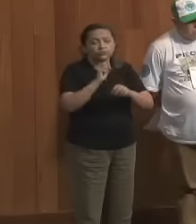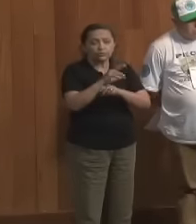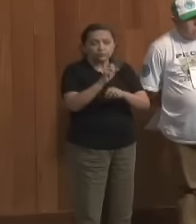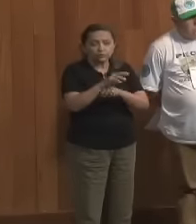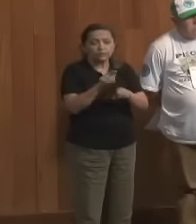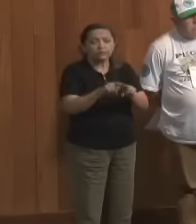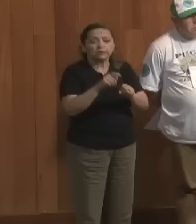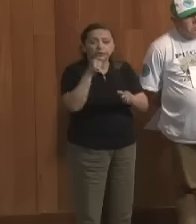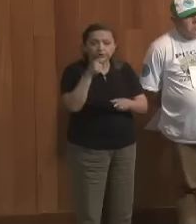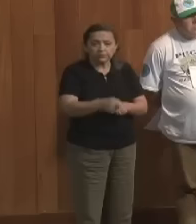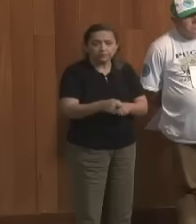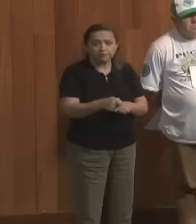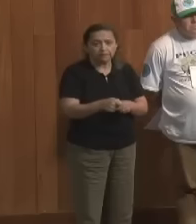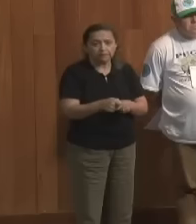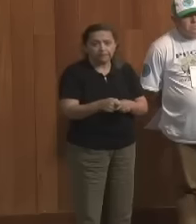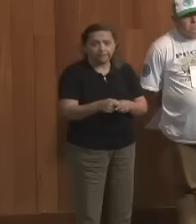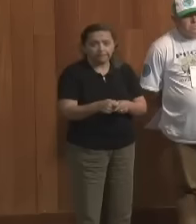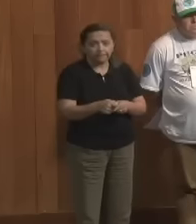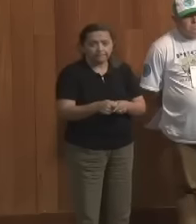agrotóxicos intensificados